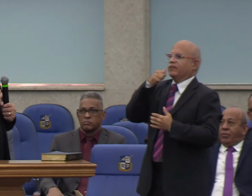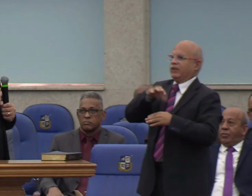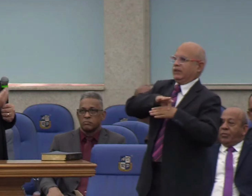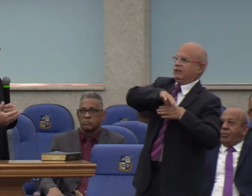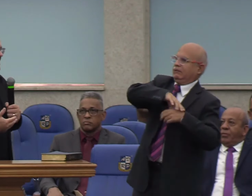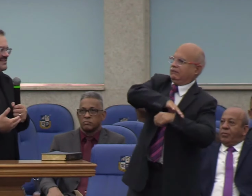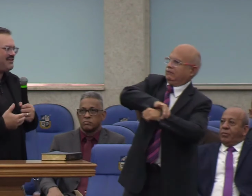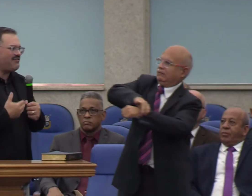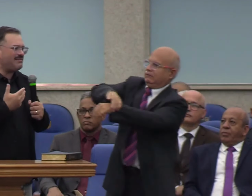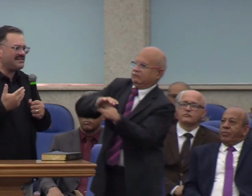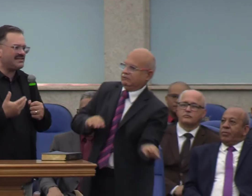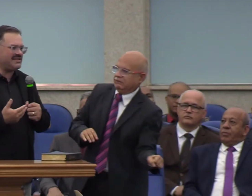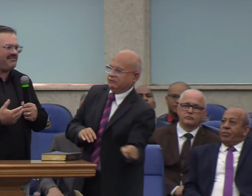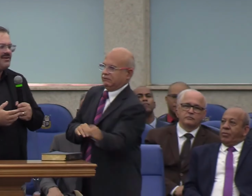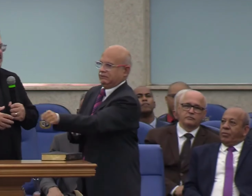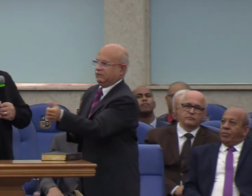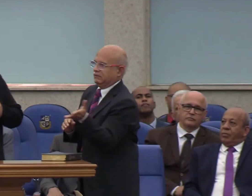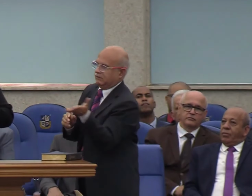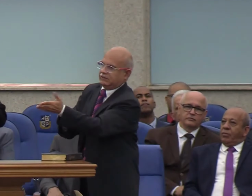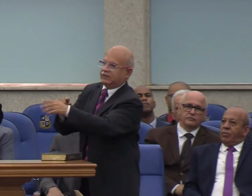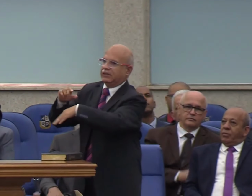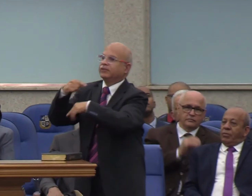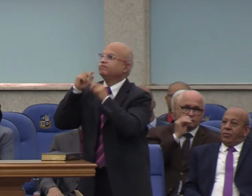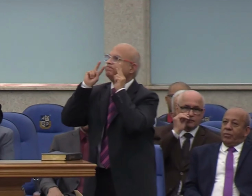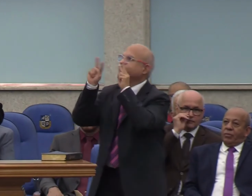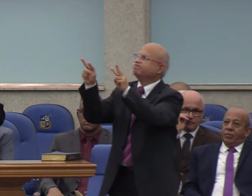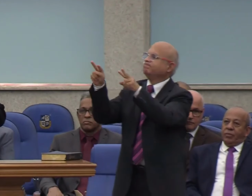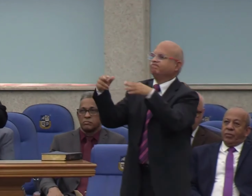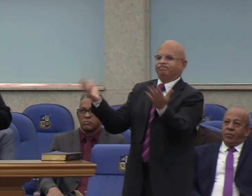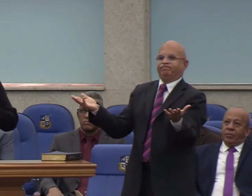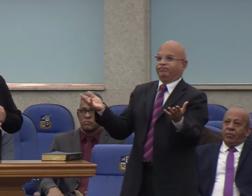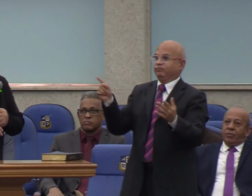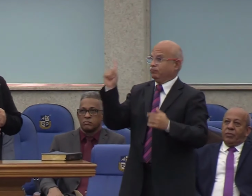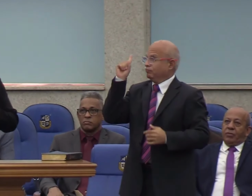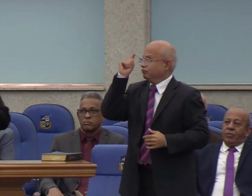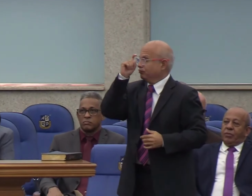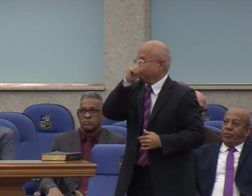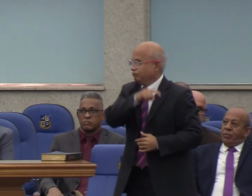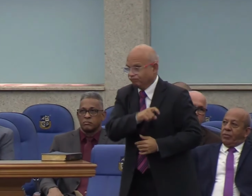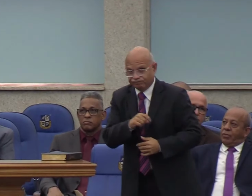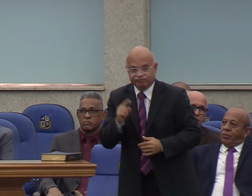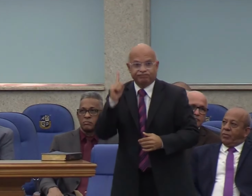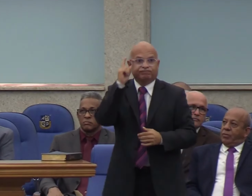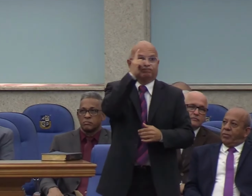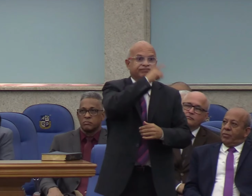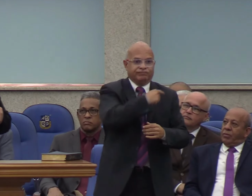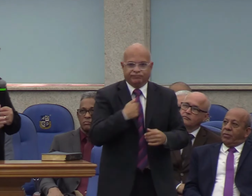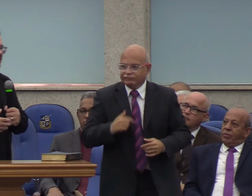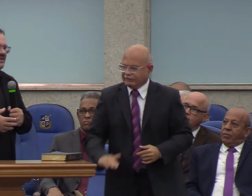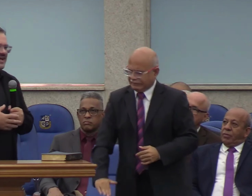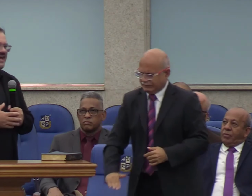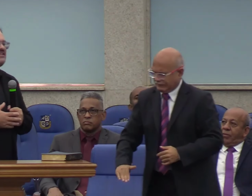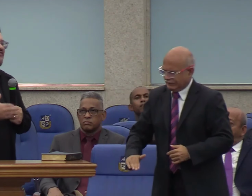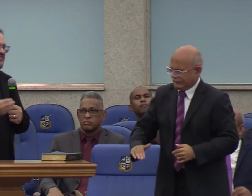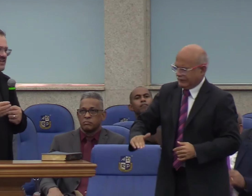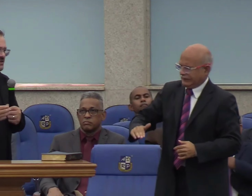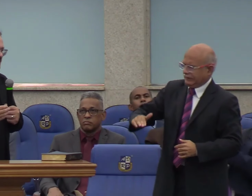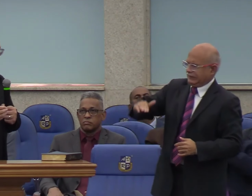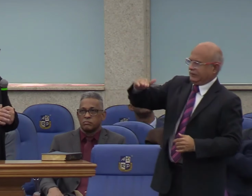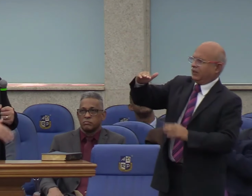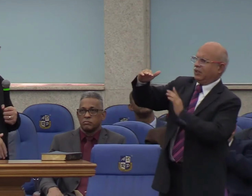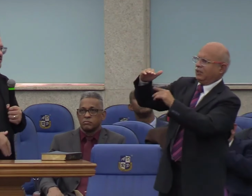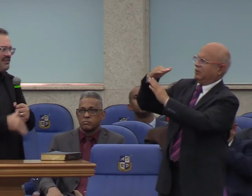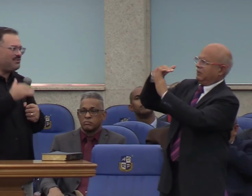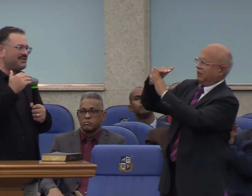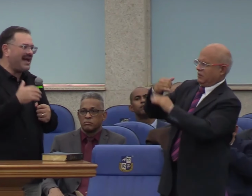comunicação que fizesse de forma acessível para que eu pudesse aprender. A minha mãe me levava na igreja, mas eu não entendia. Era difícil para